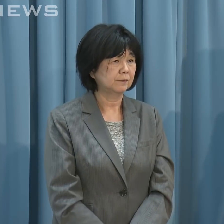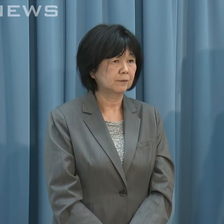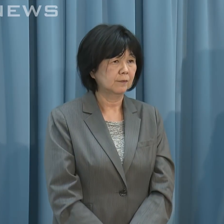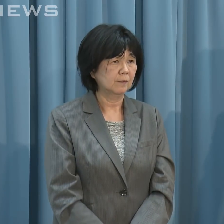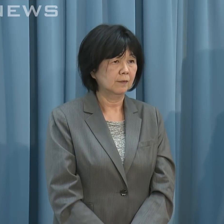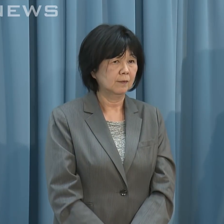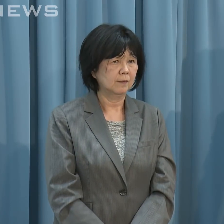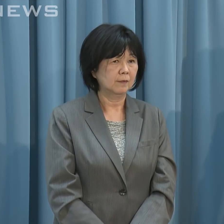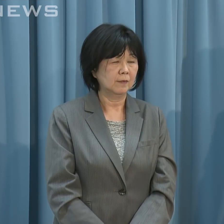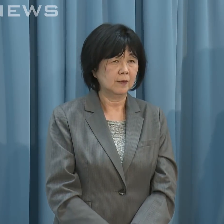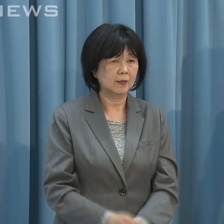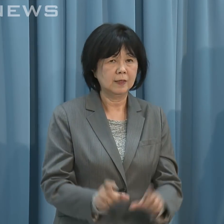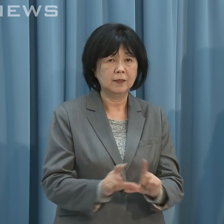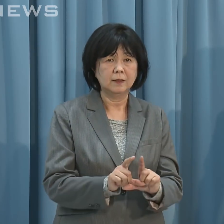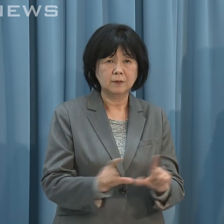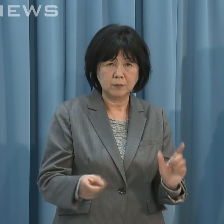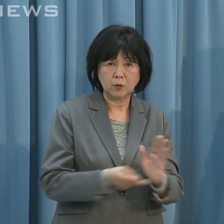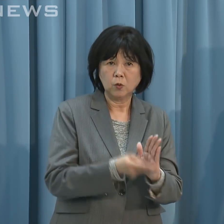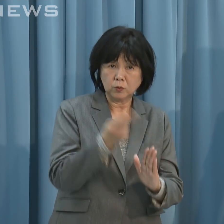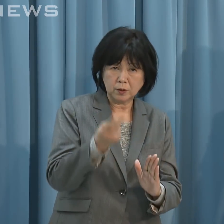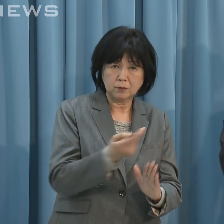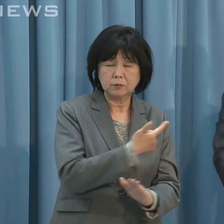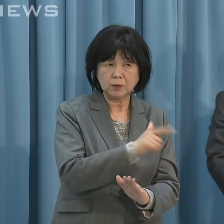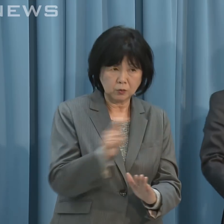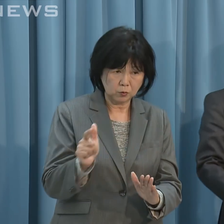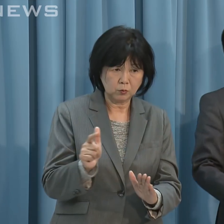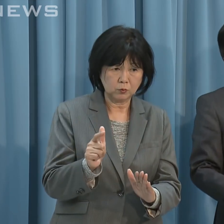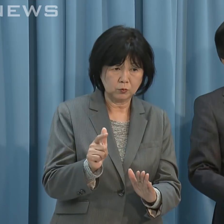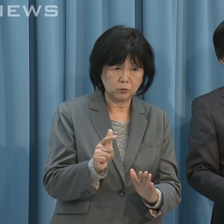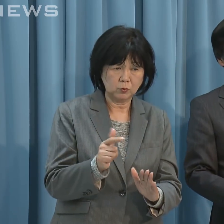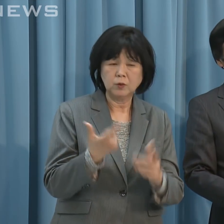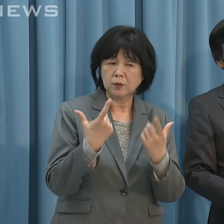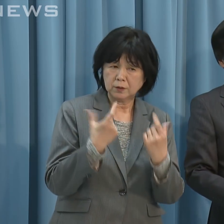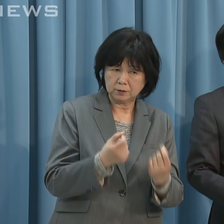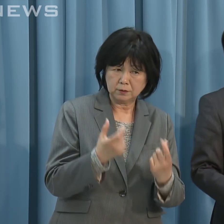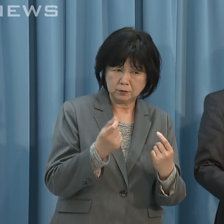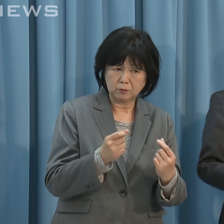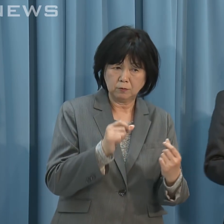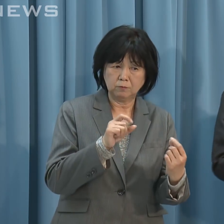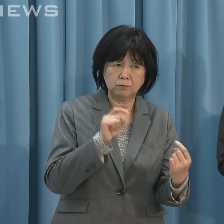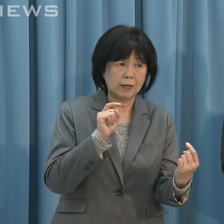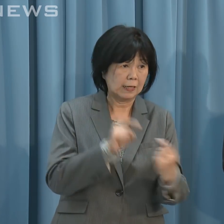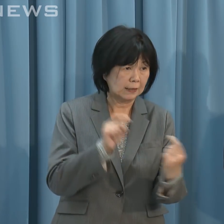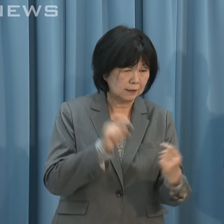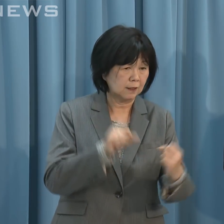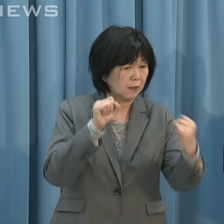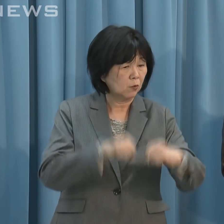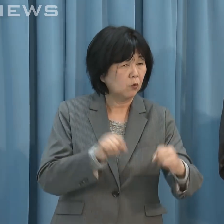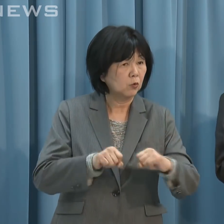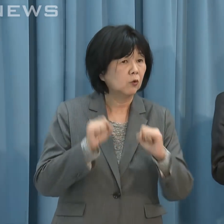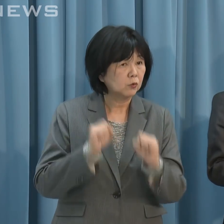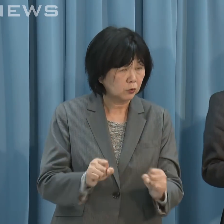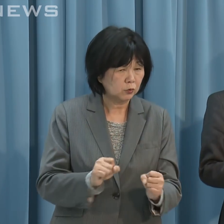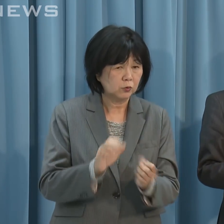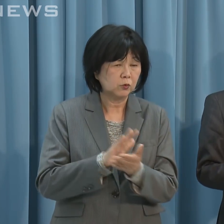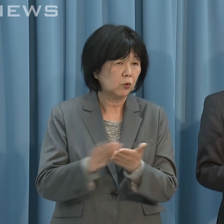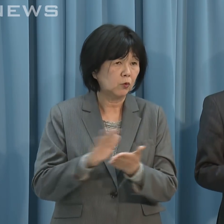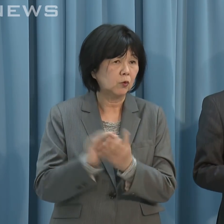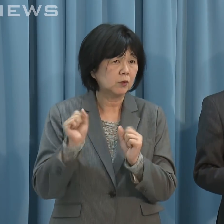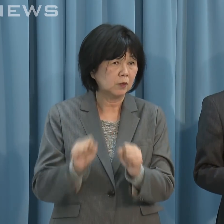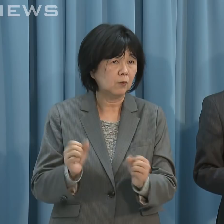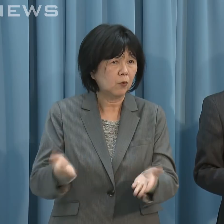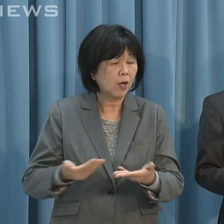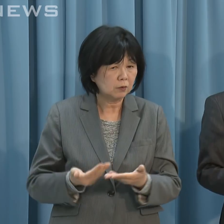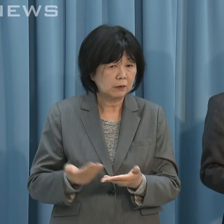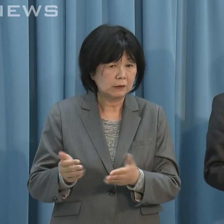民間の宿泊施設としっかり合意をしていくということと、その療養していた体制を